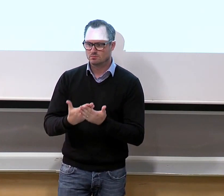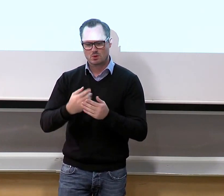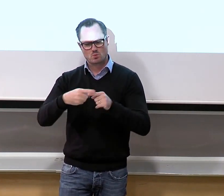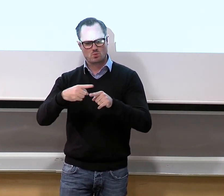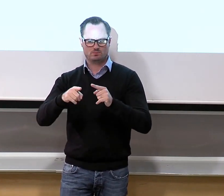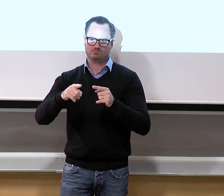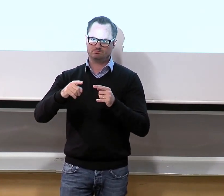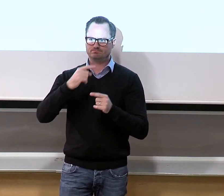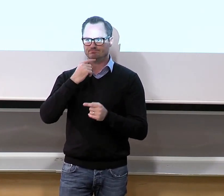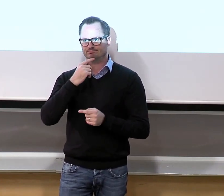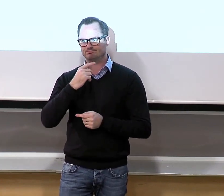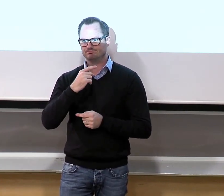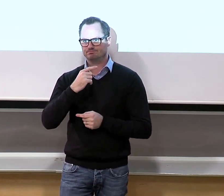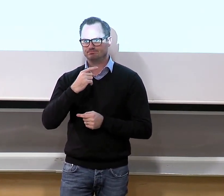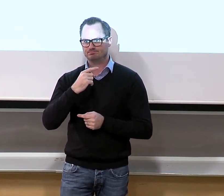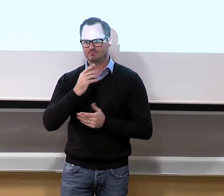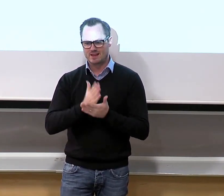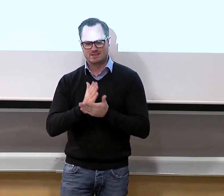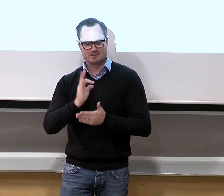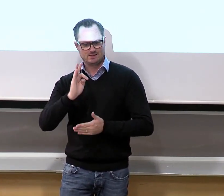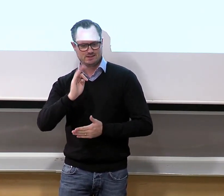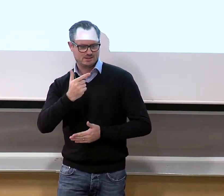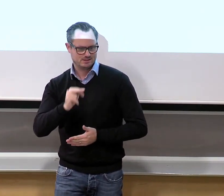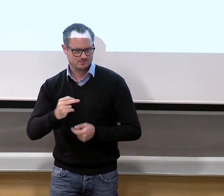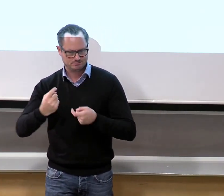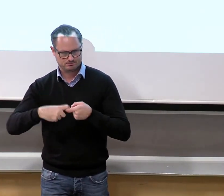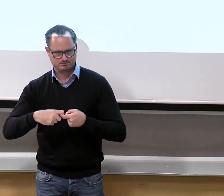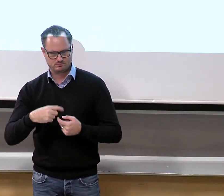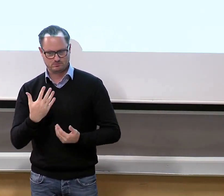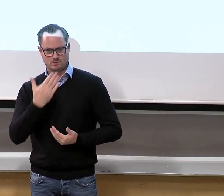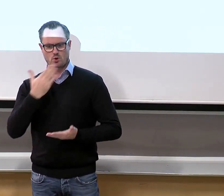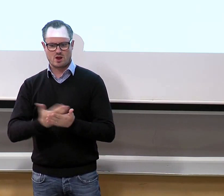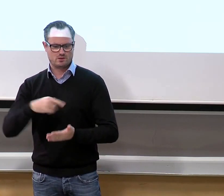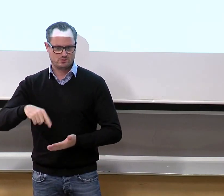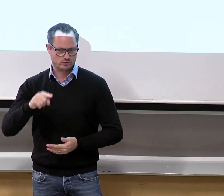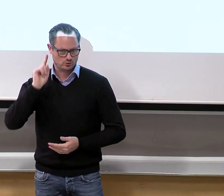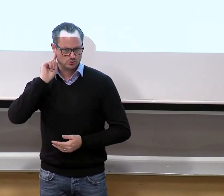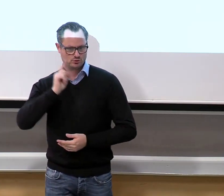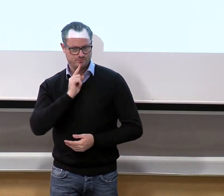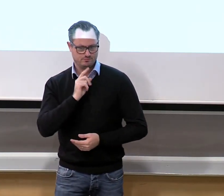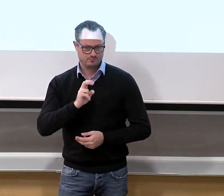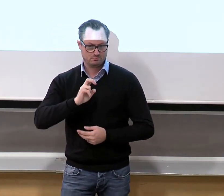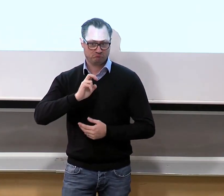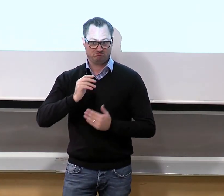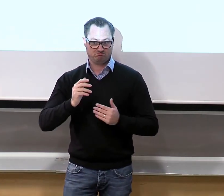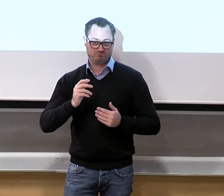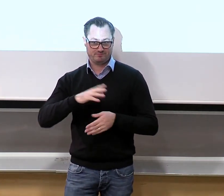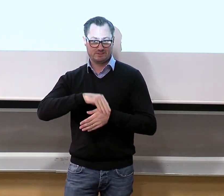Och man har rätt till teckenspråkstolk. Man har olika rättigheter som hör till det här